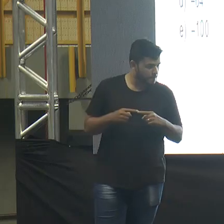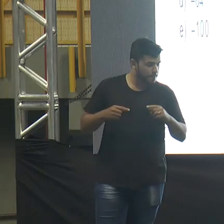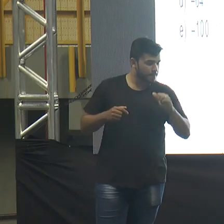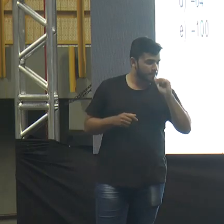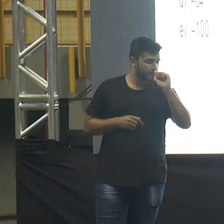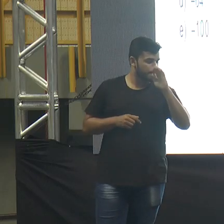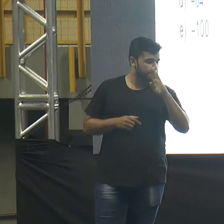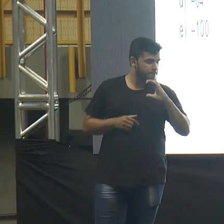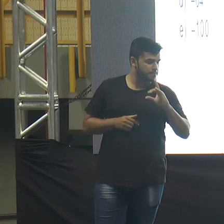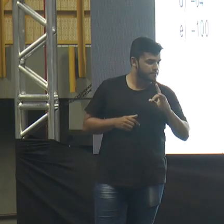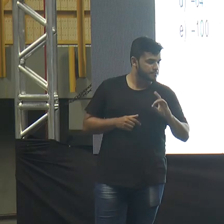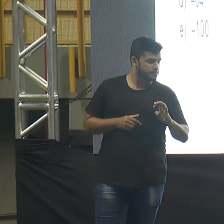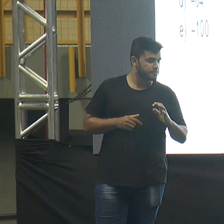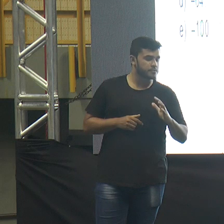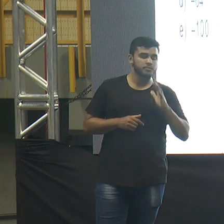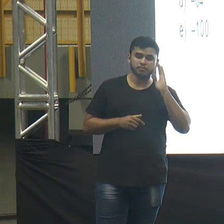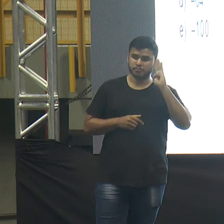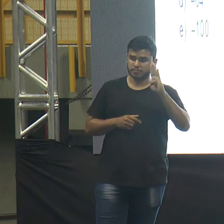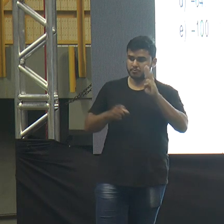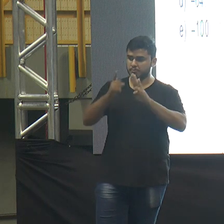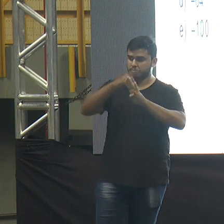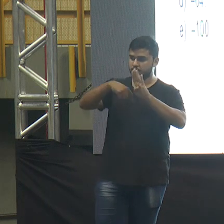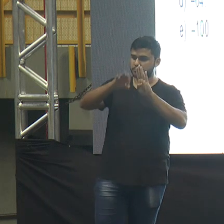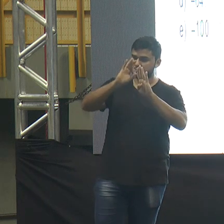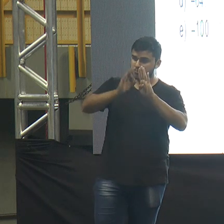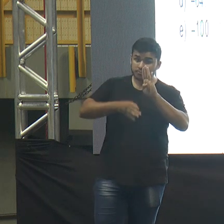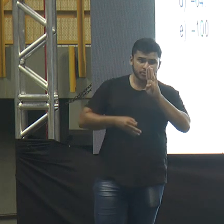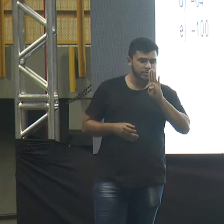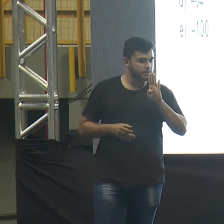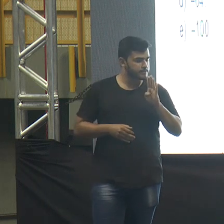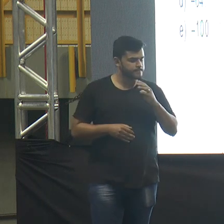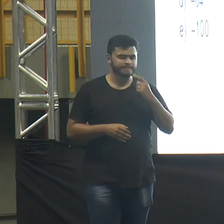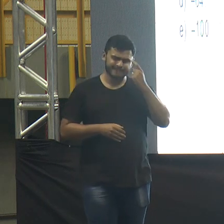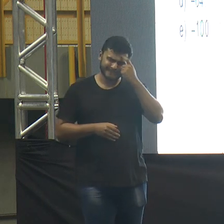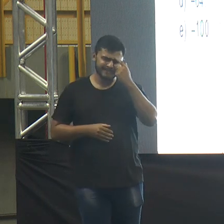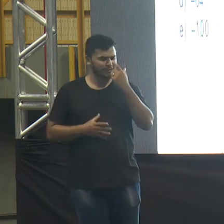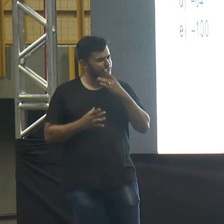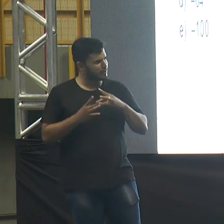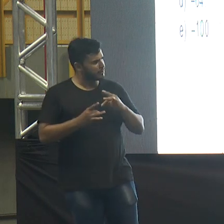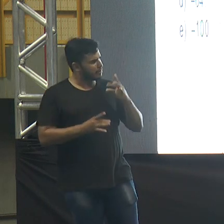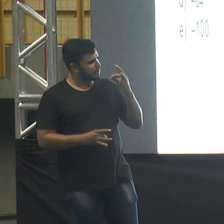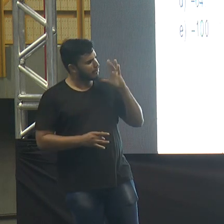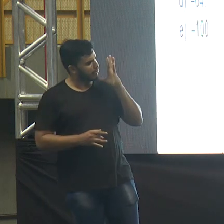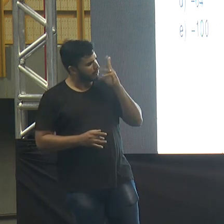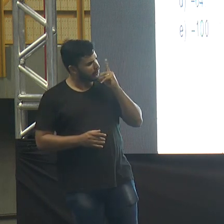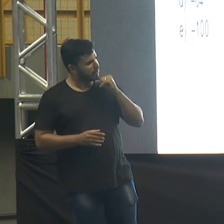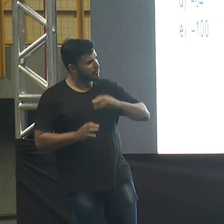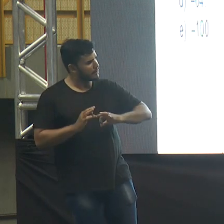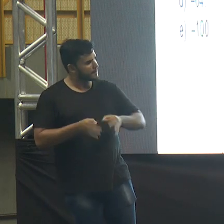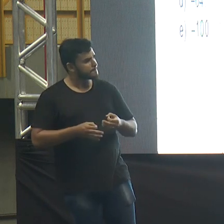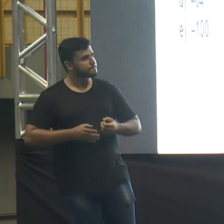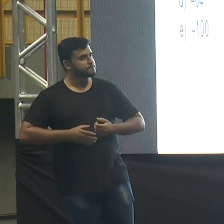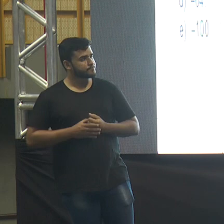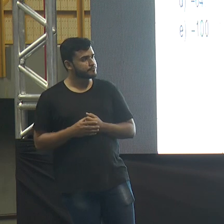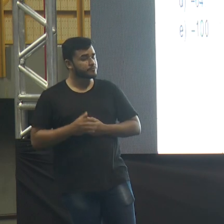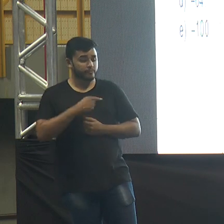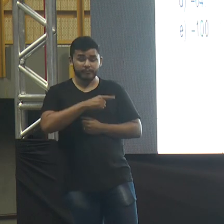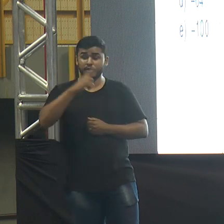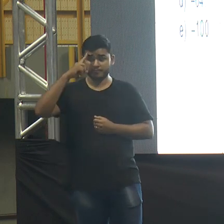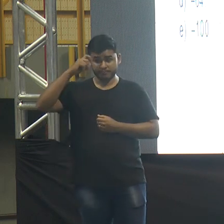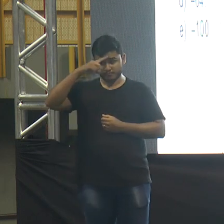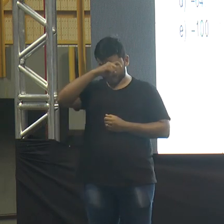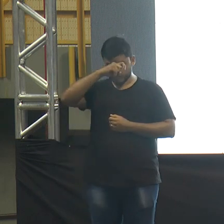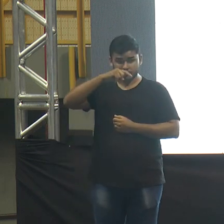início, qual item que eu marco? Item B. Levi, que questão trabalhosa é. E essa questão, galera, é considerada uma questão